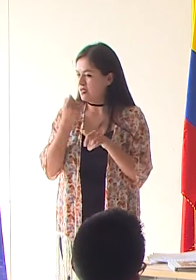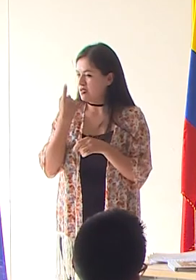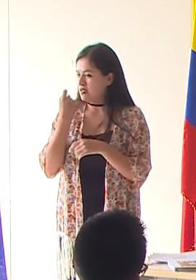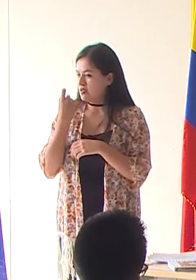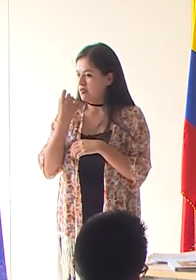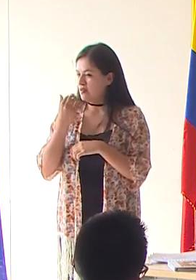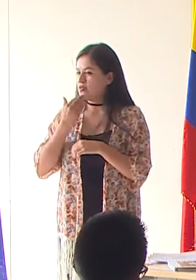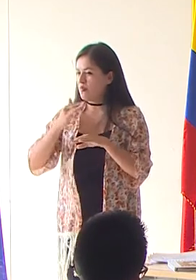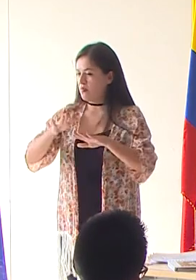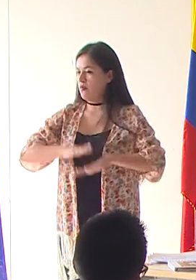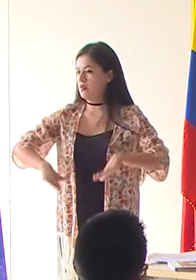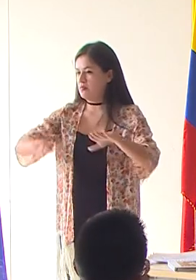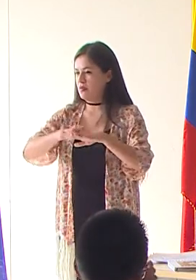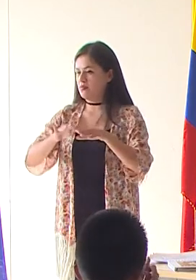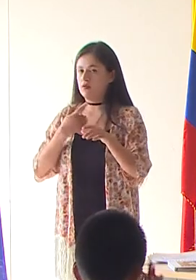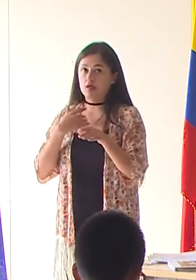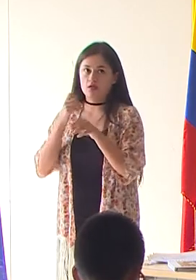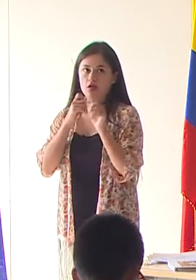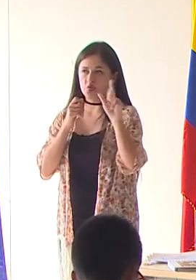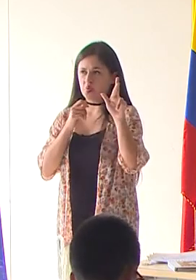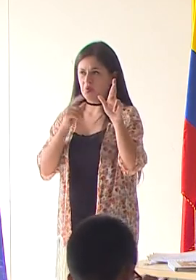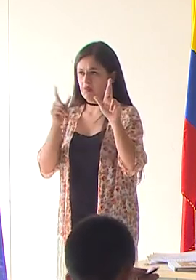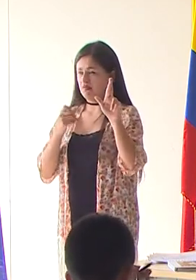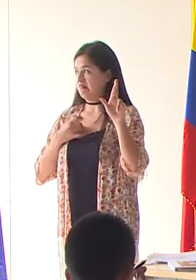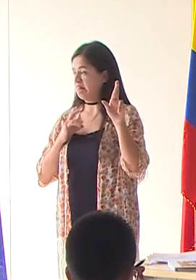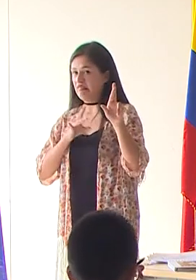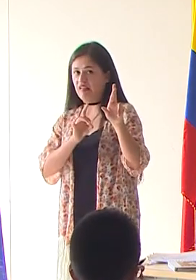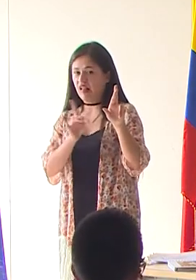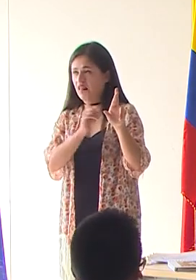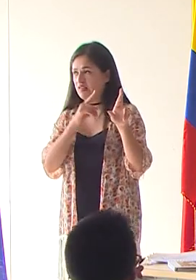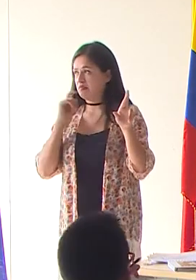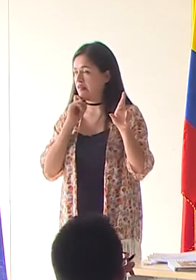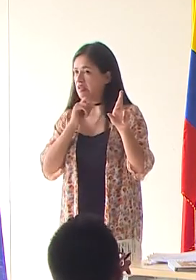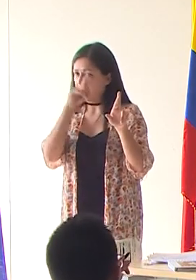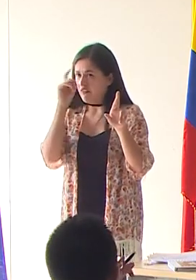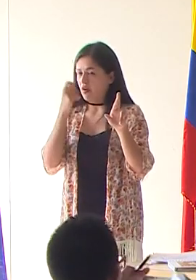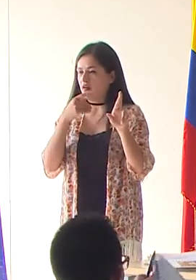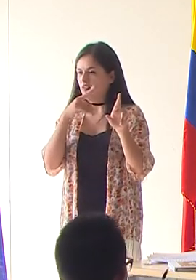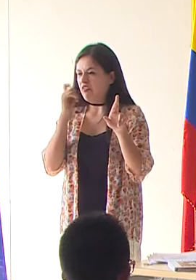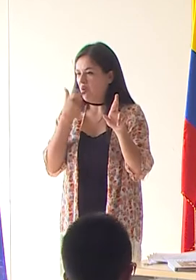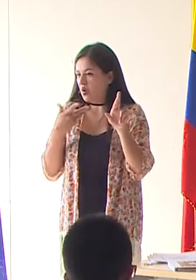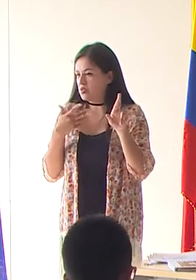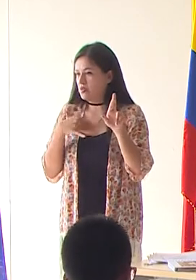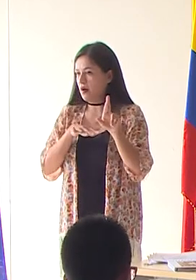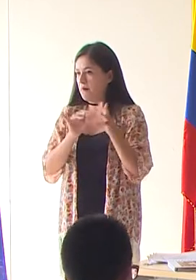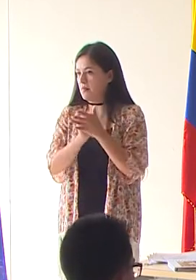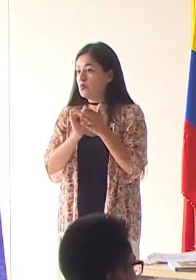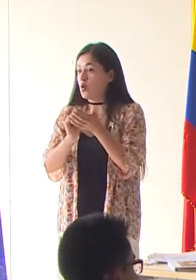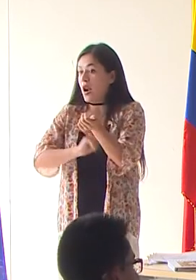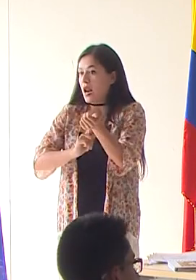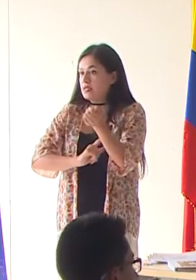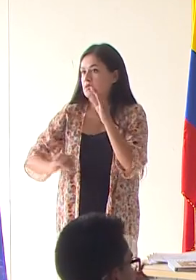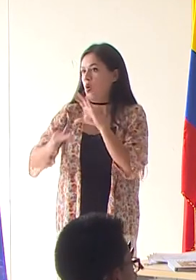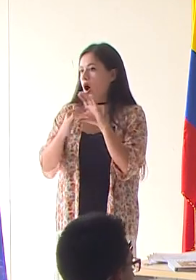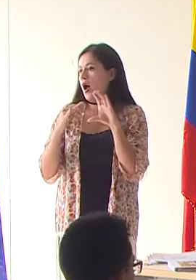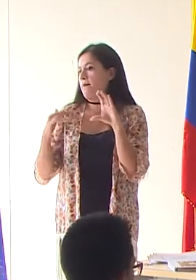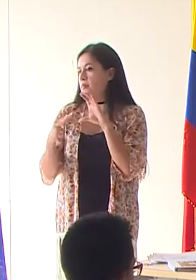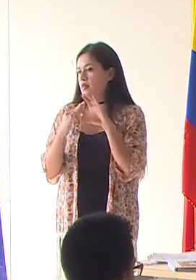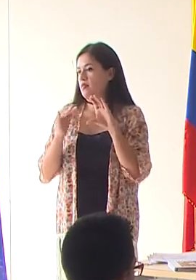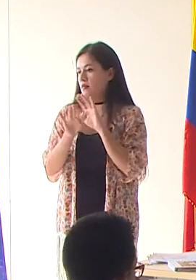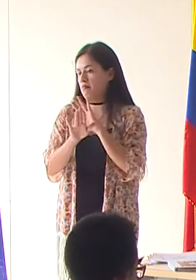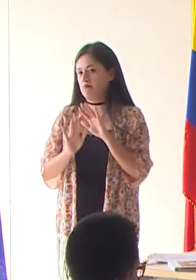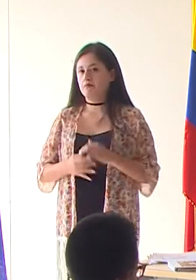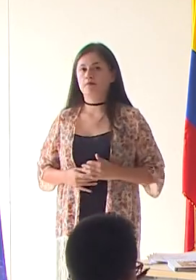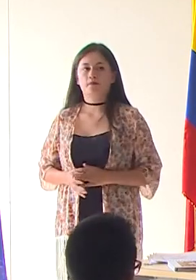en nuestra sociedad y en nuestra cultura y que definen tenemos esas derecho no a acceder a espacios